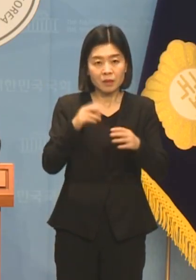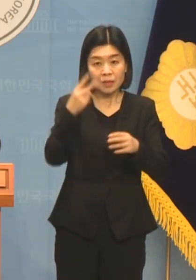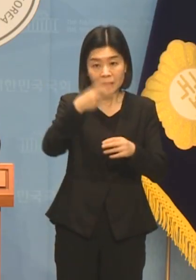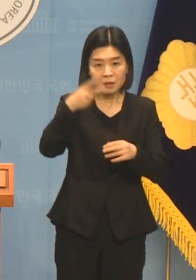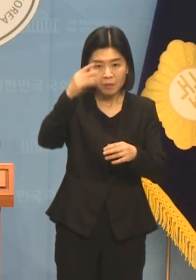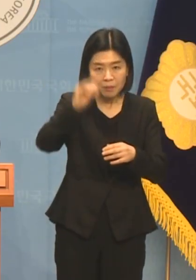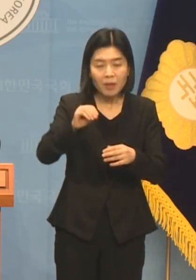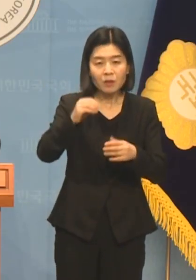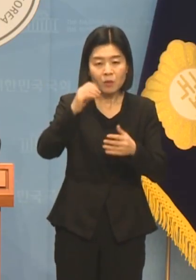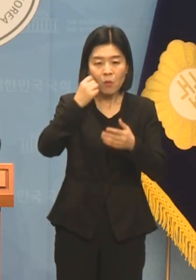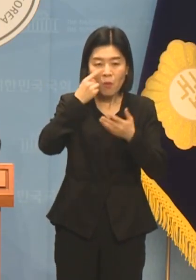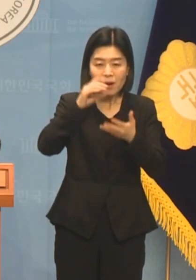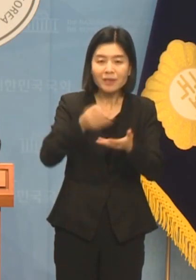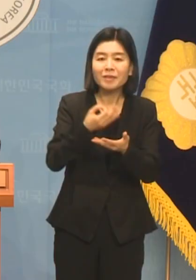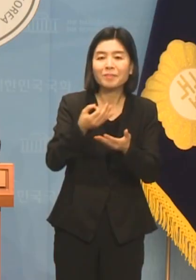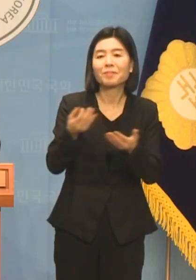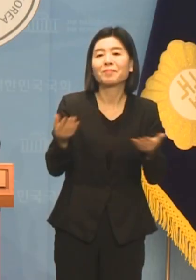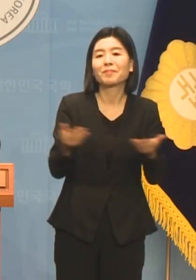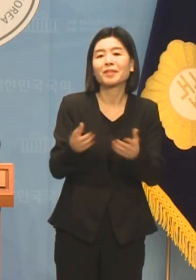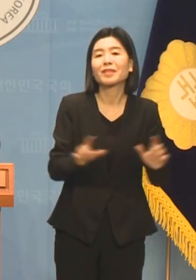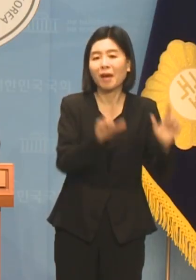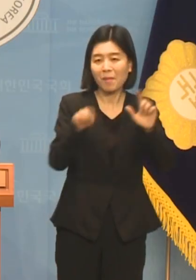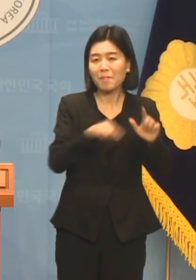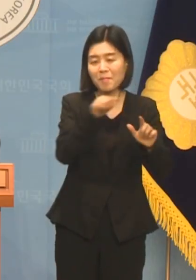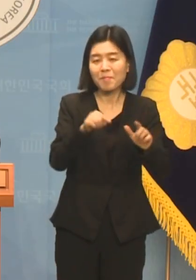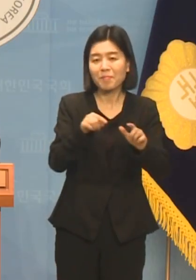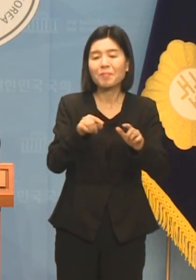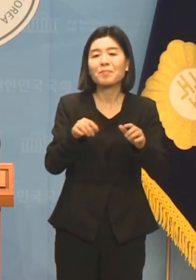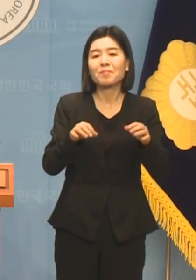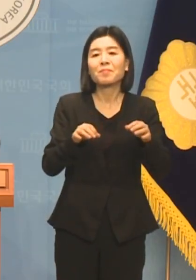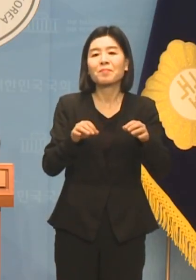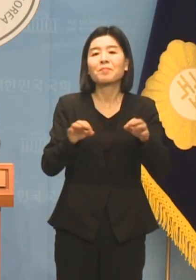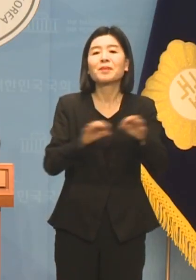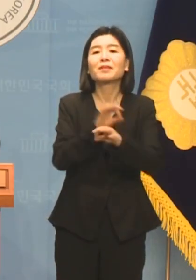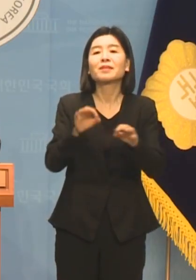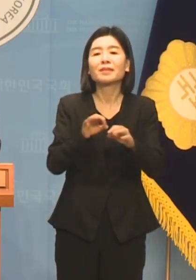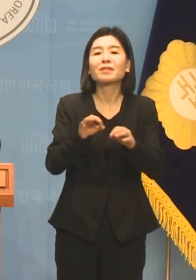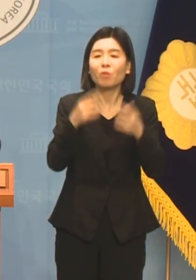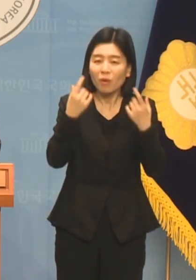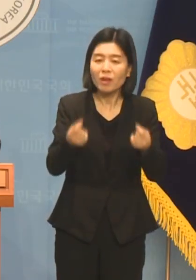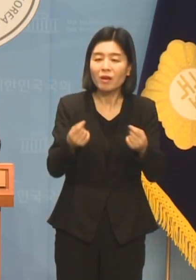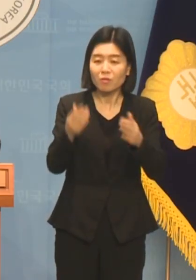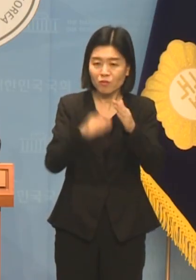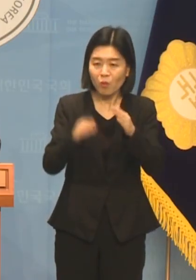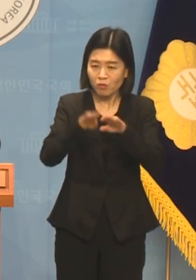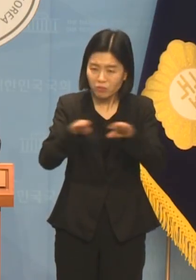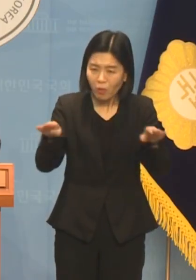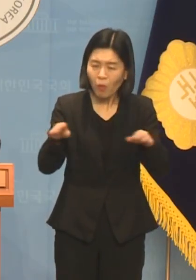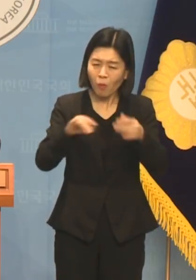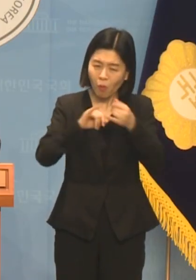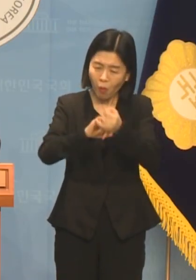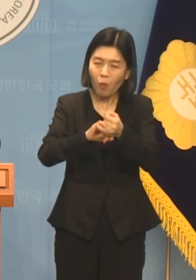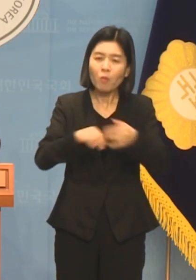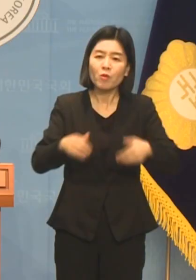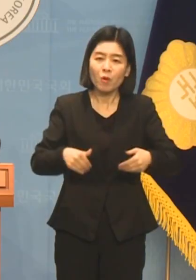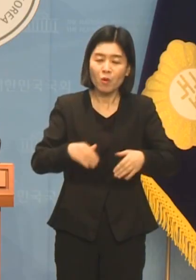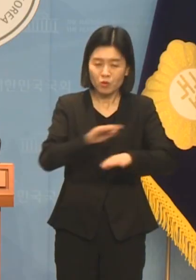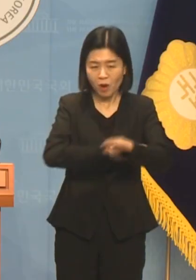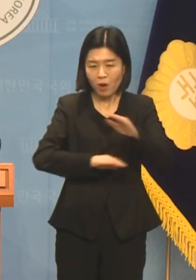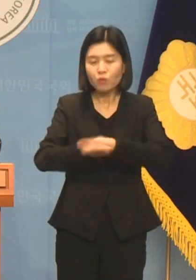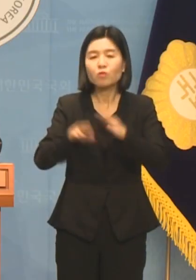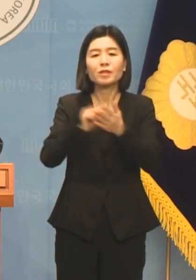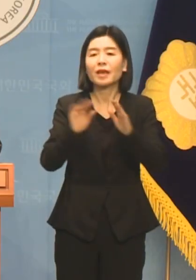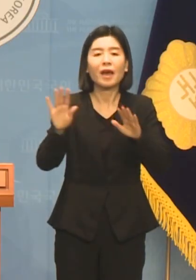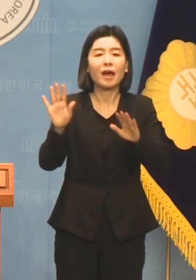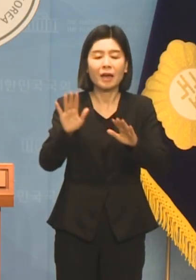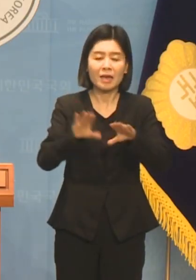곧 민생이고 불공평을 바로잡는 일이 정치의 책무입니다. 이는 좌우의 문제도 아니고 가장 기본적인 형평성의